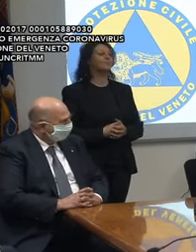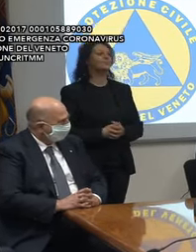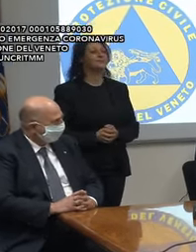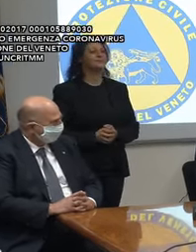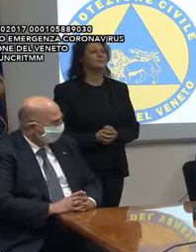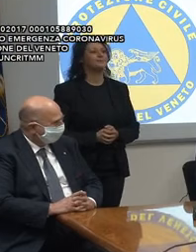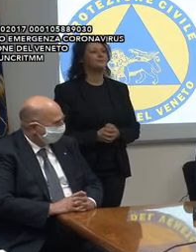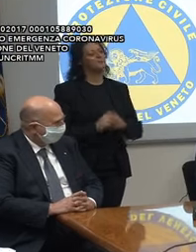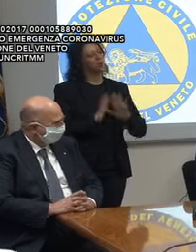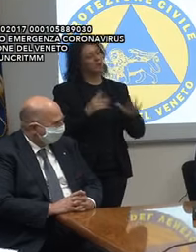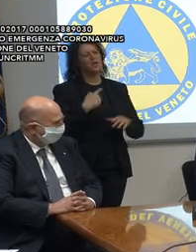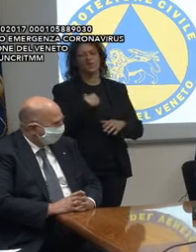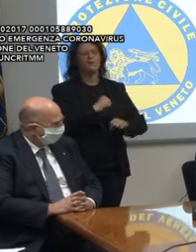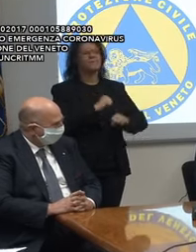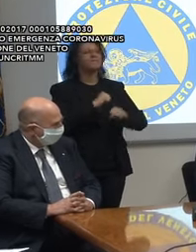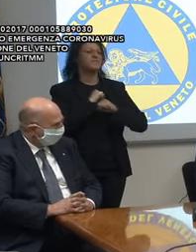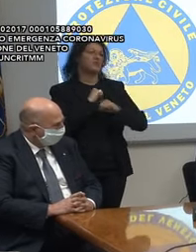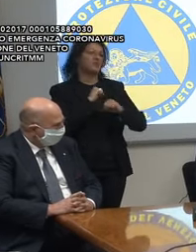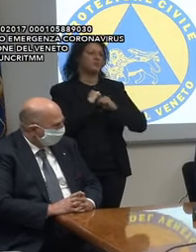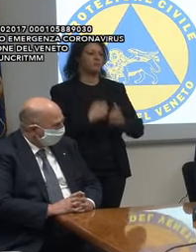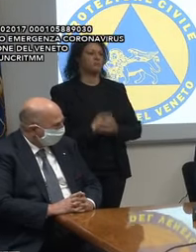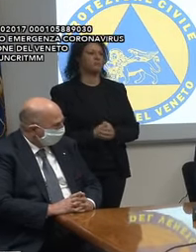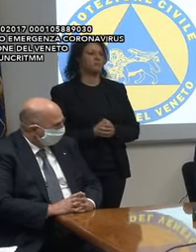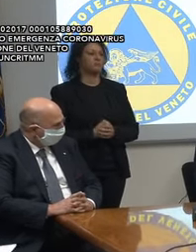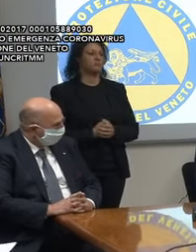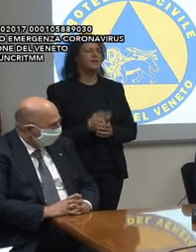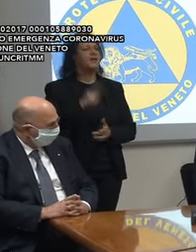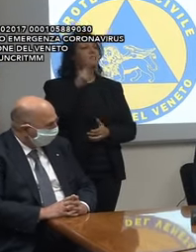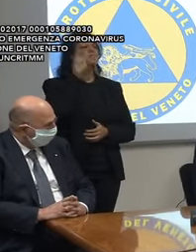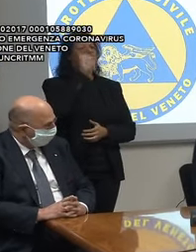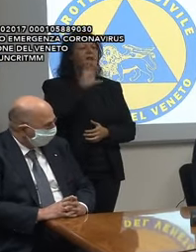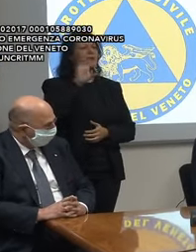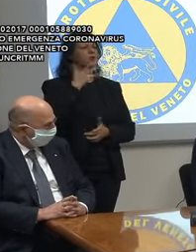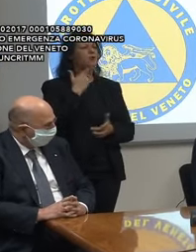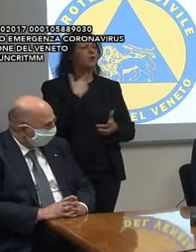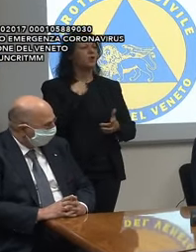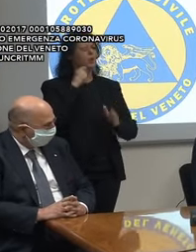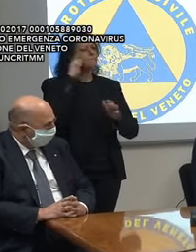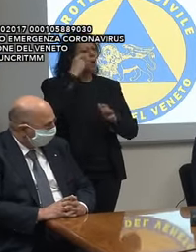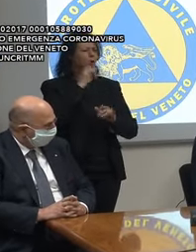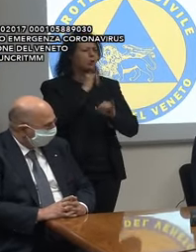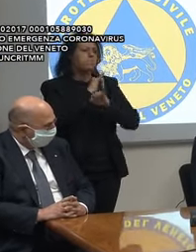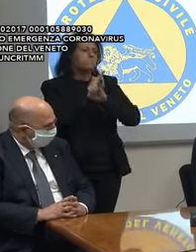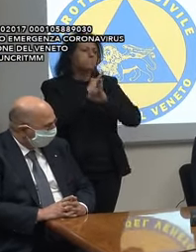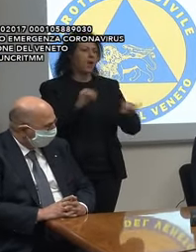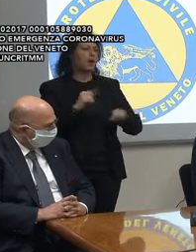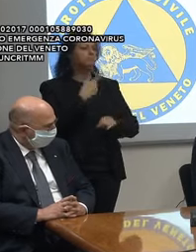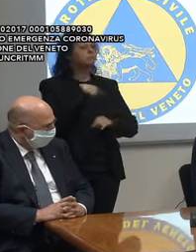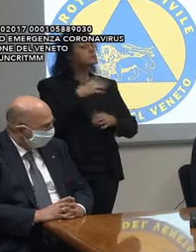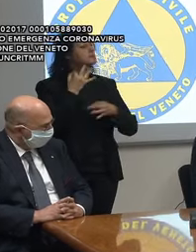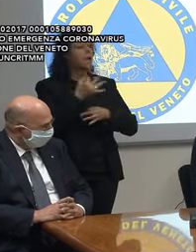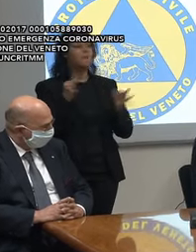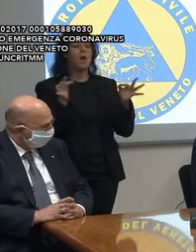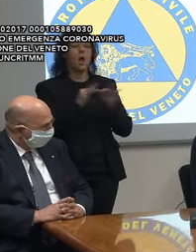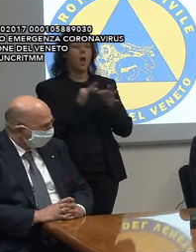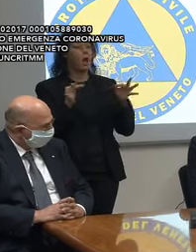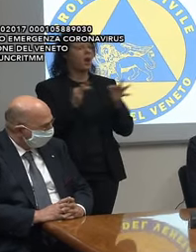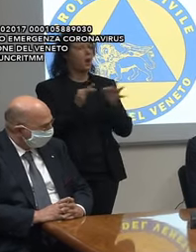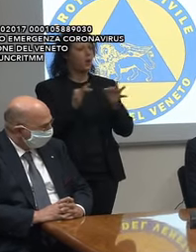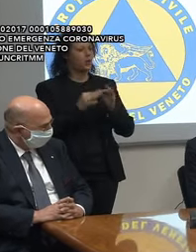Io mi fido, non mi ha mai imbrogliato ragione, Alberto, sono sempre stato in linea perfetta. Abbiamo fatto tutti gli accordi